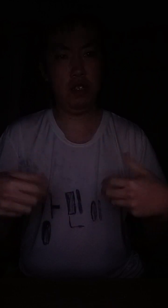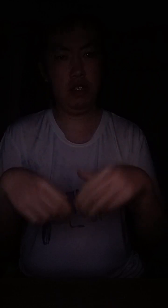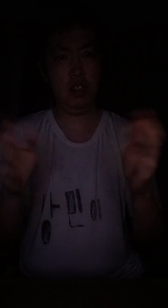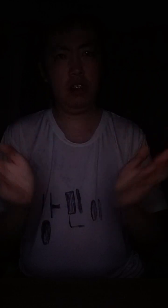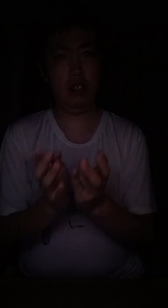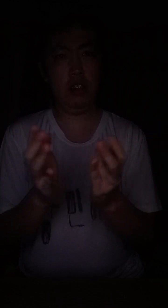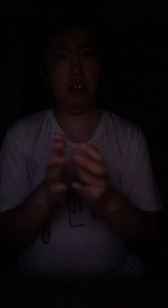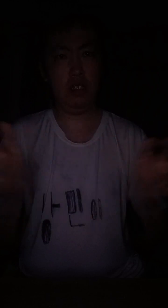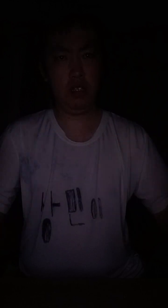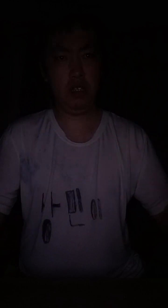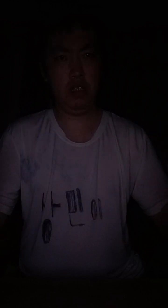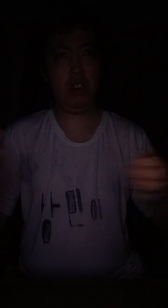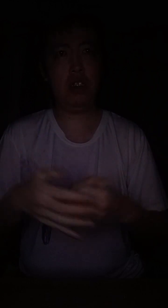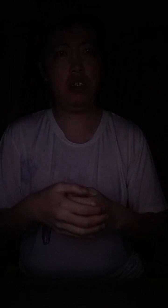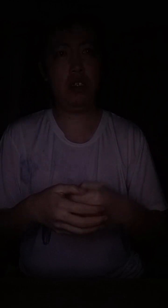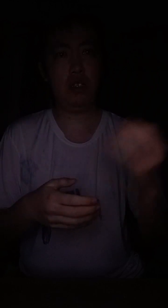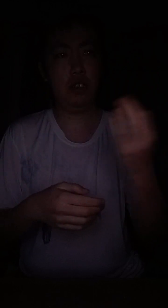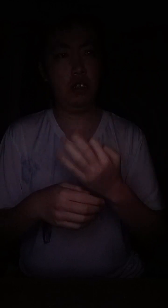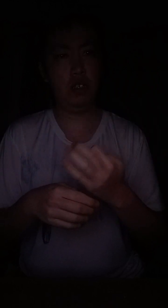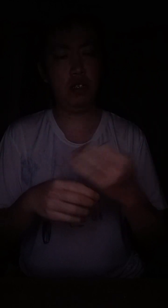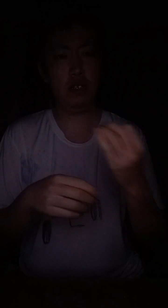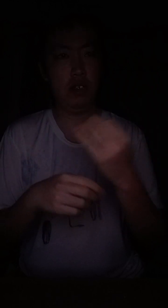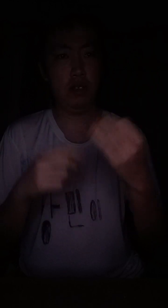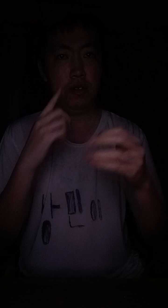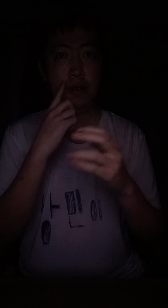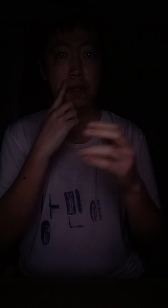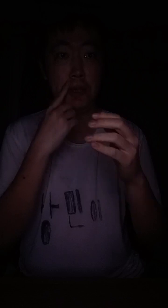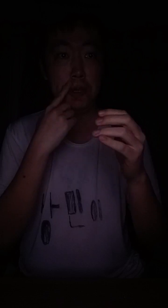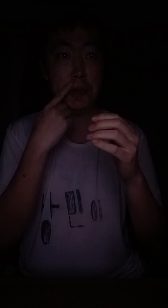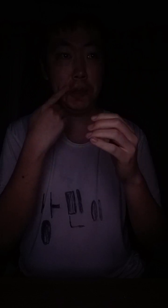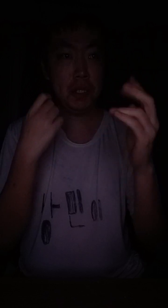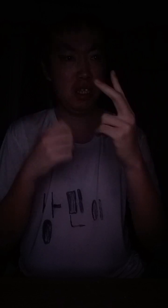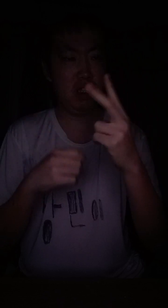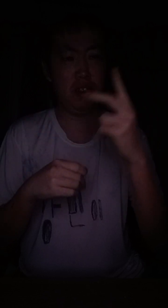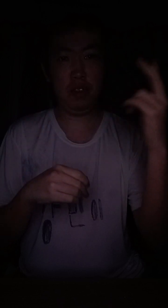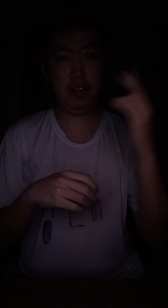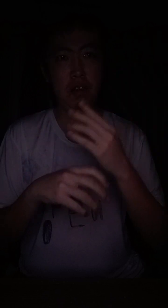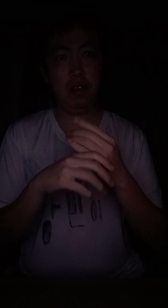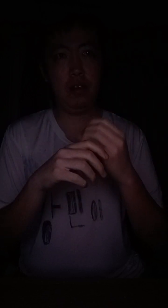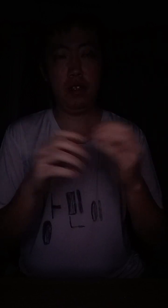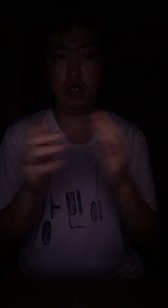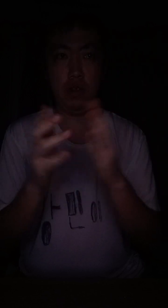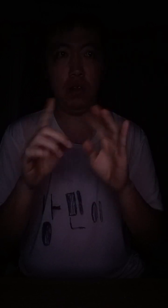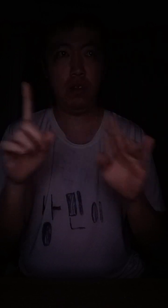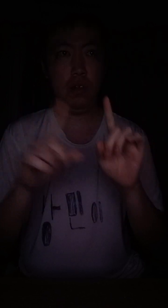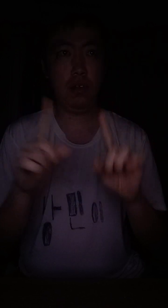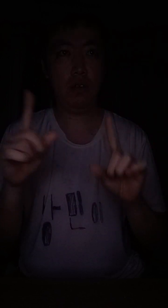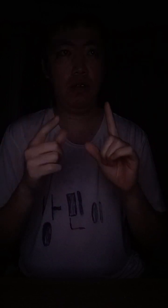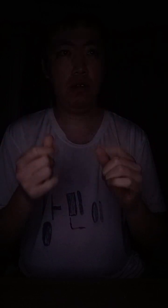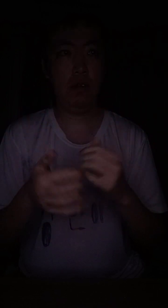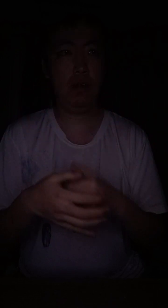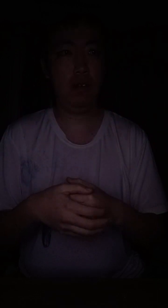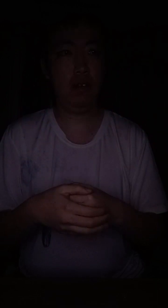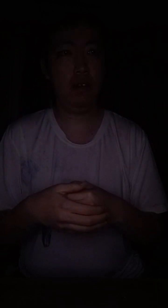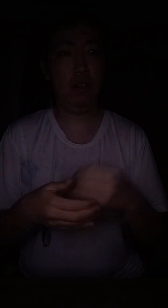카운터 거리가 너무 멀어서 안 자고 있는 여자한테 부탁해서 112에 신고해달라고 얘기를 했어요. 저한테 막 자기 안